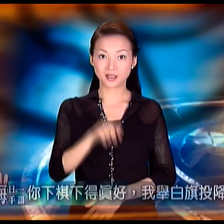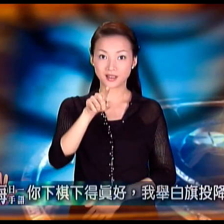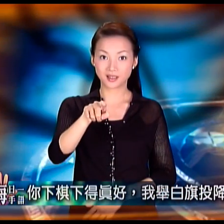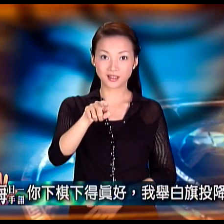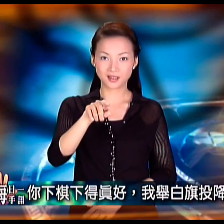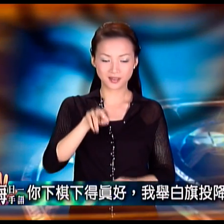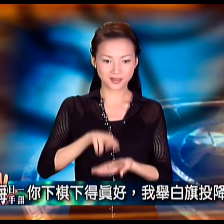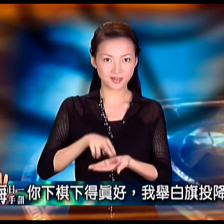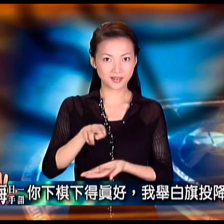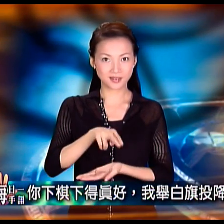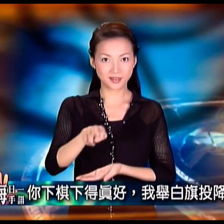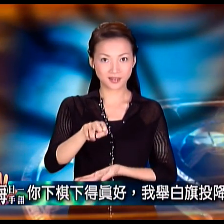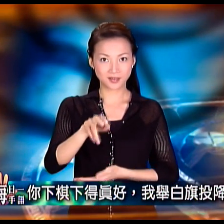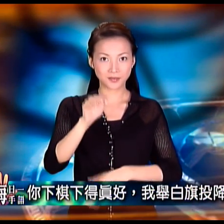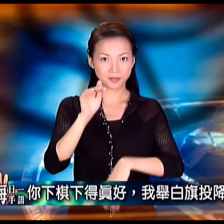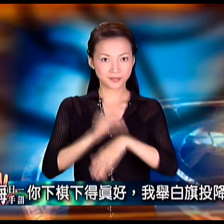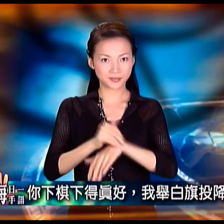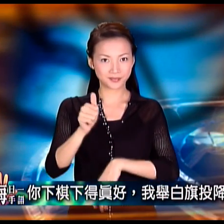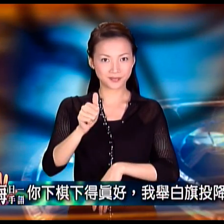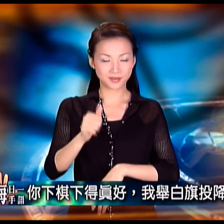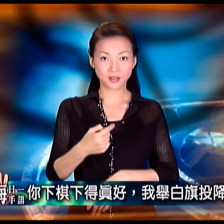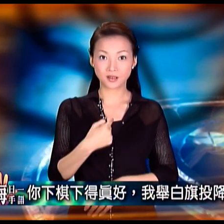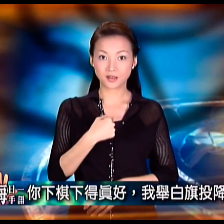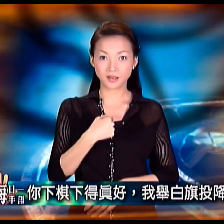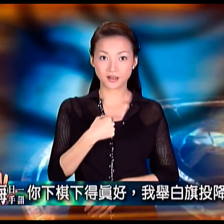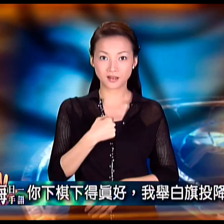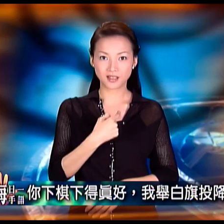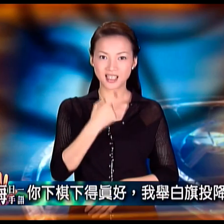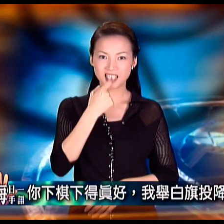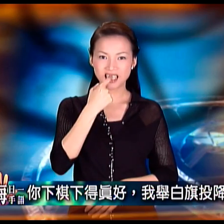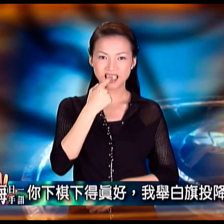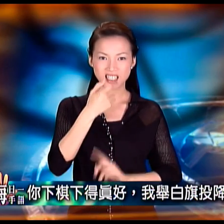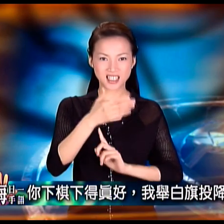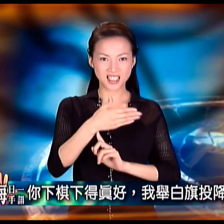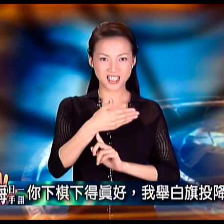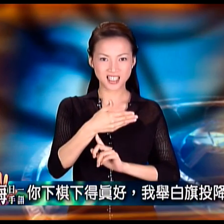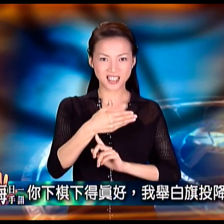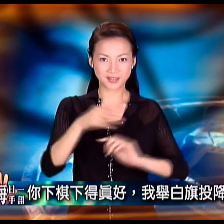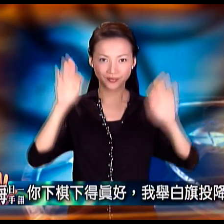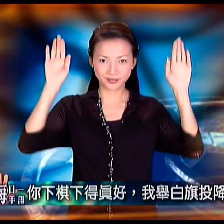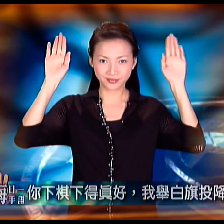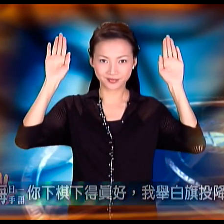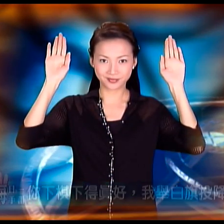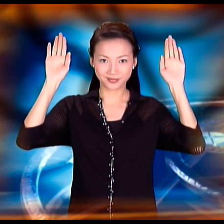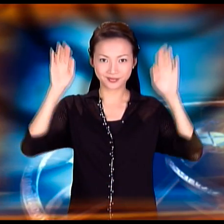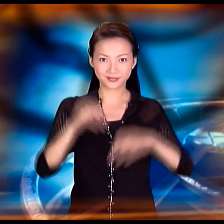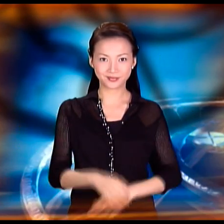了。你下棋下得真好，我举白旗投降了。